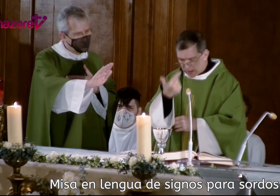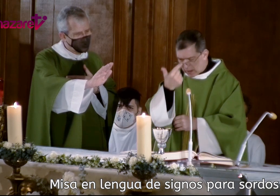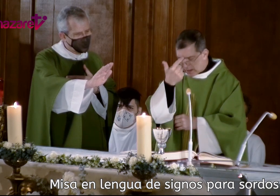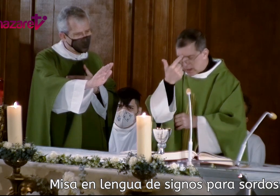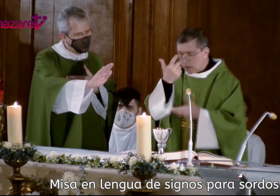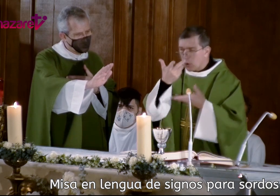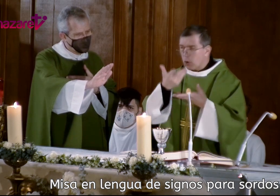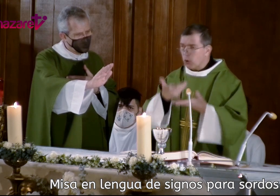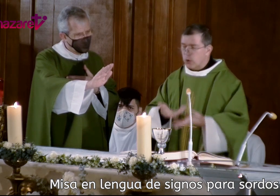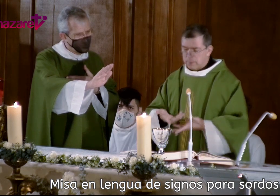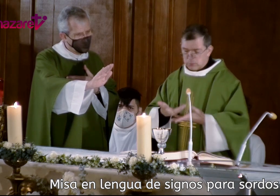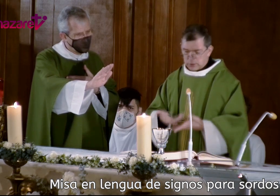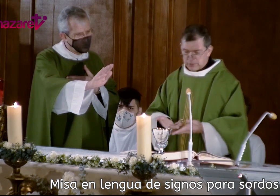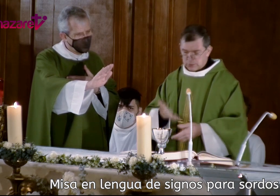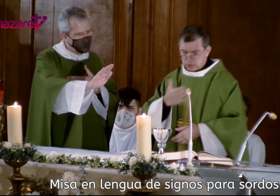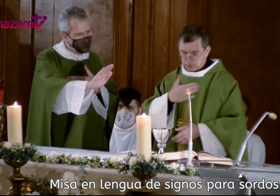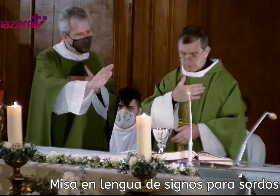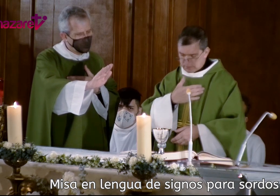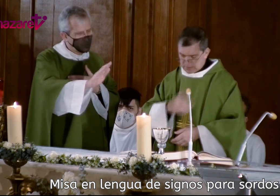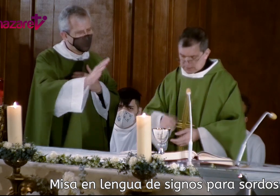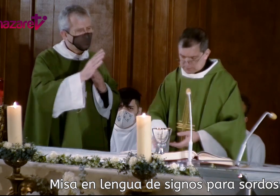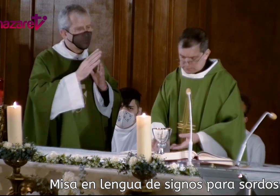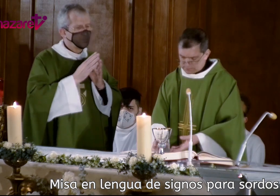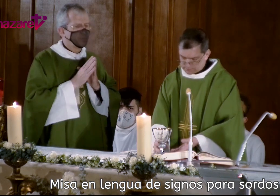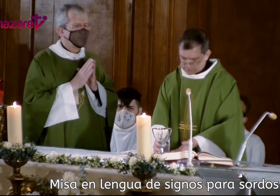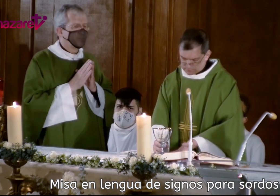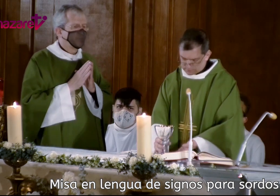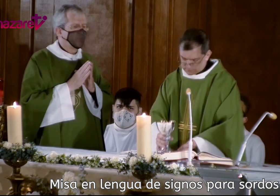en conmemoración mía.